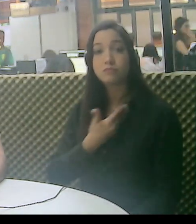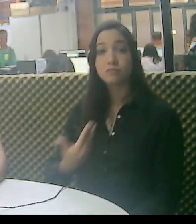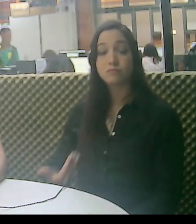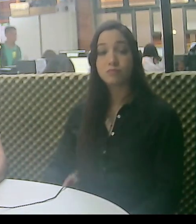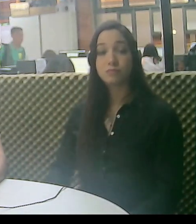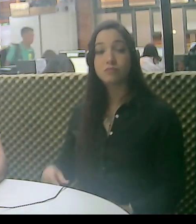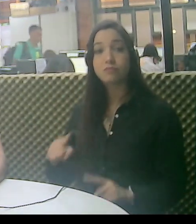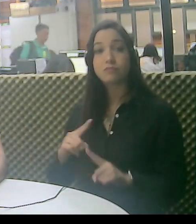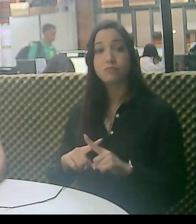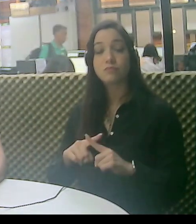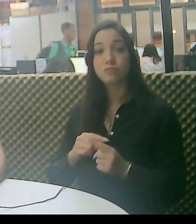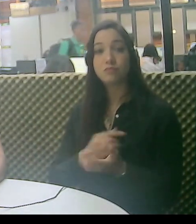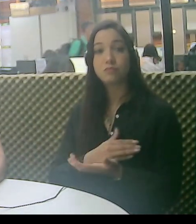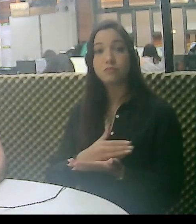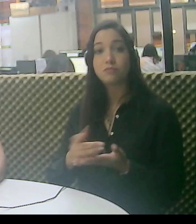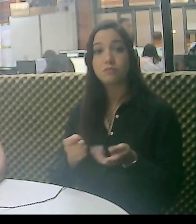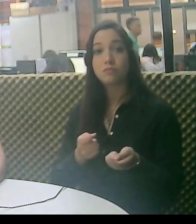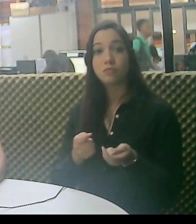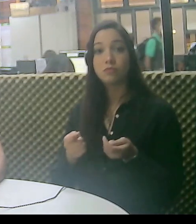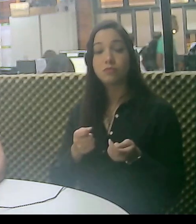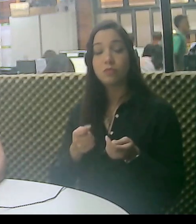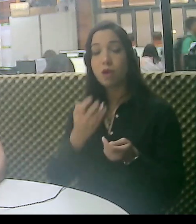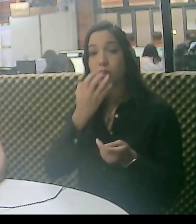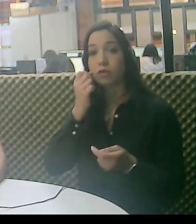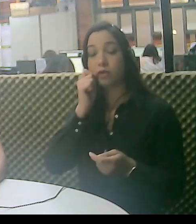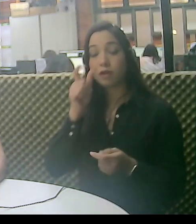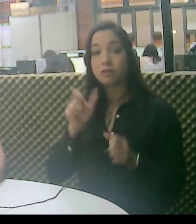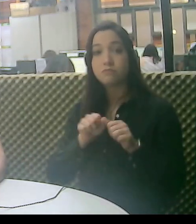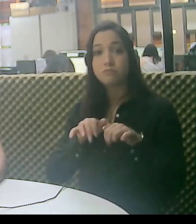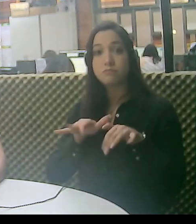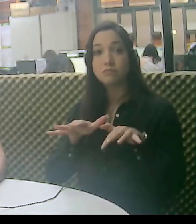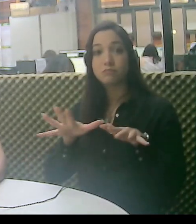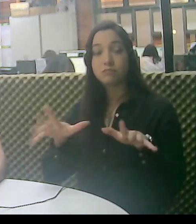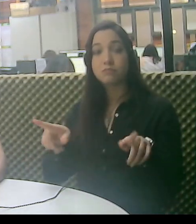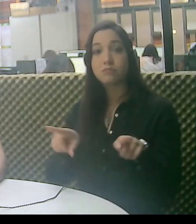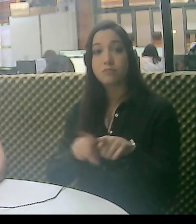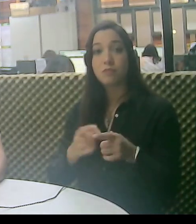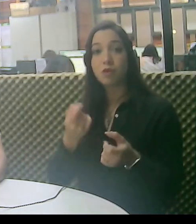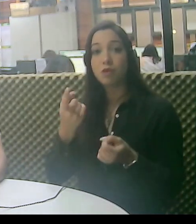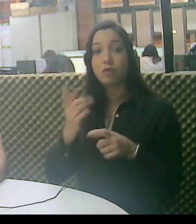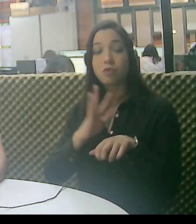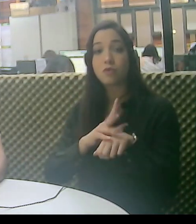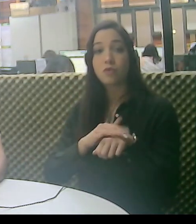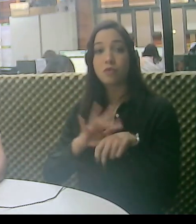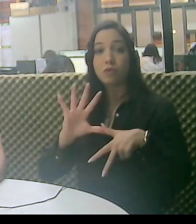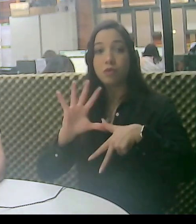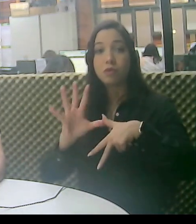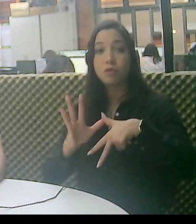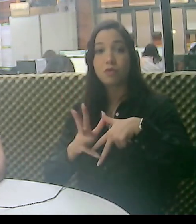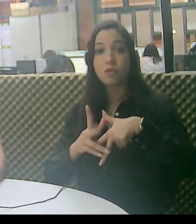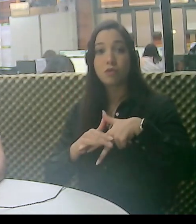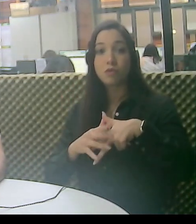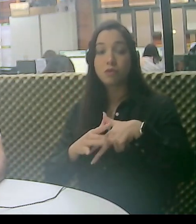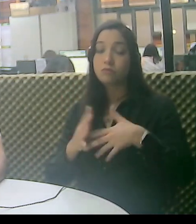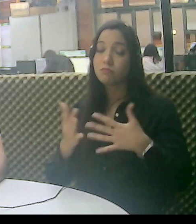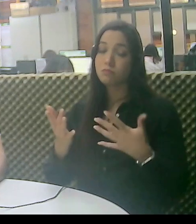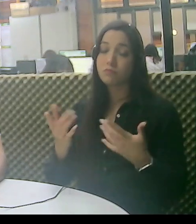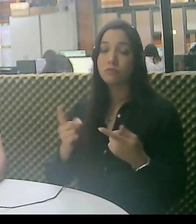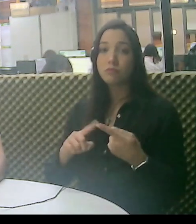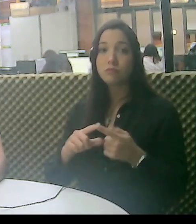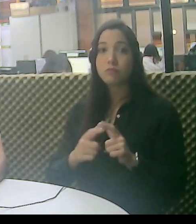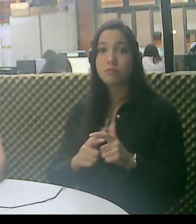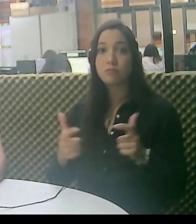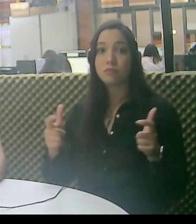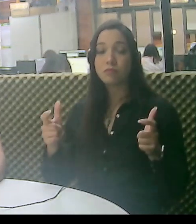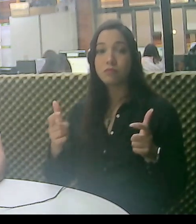gente, a partir do controle de natalidade, consegue controlar também algumas doenças que são zoonóticas, porque o número maior